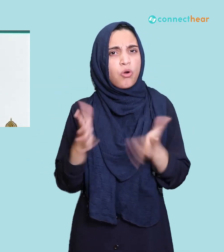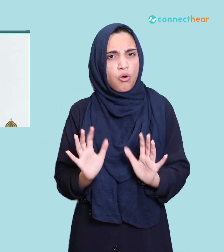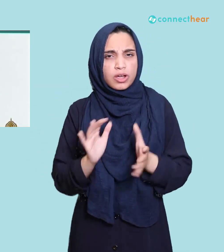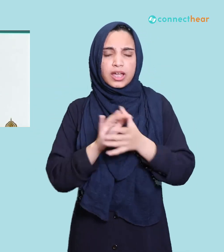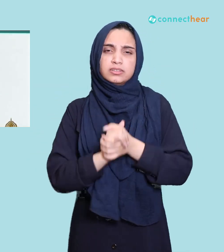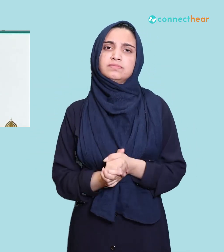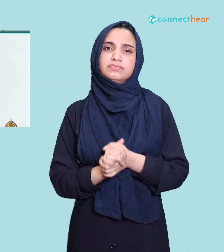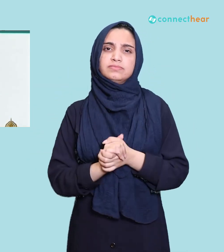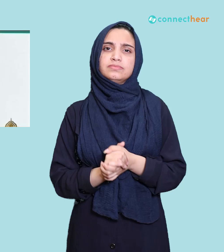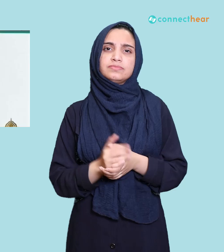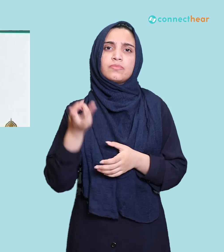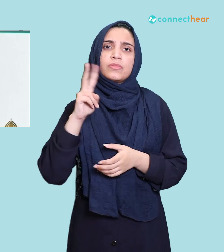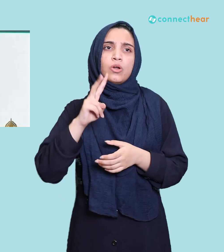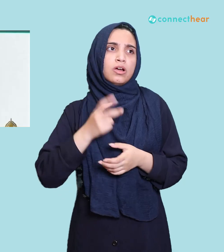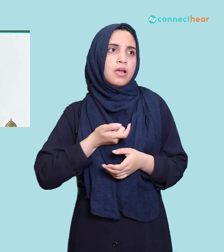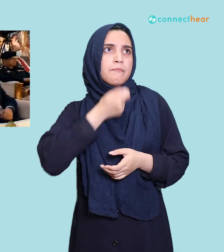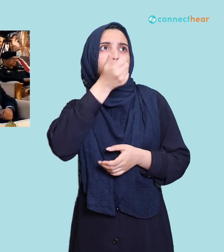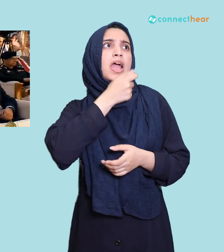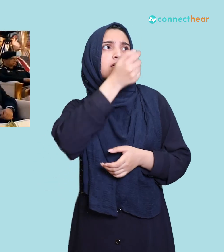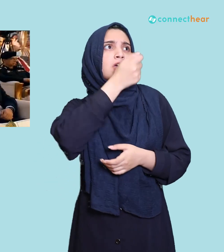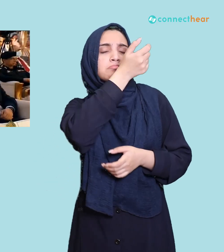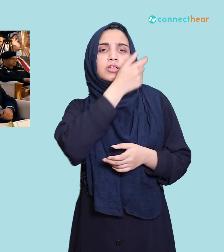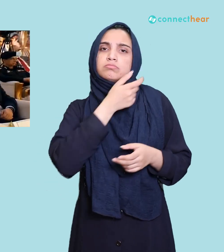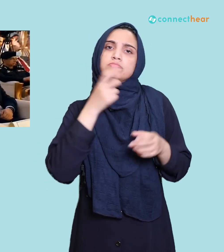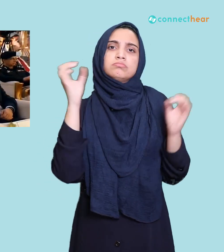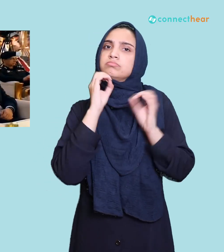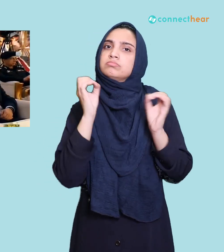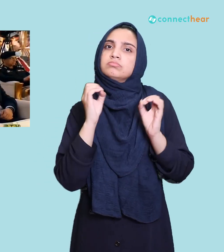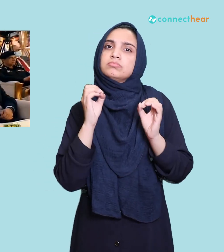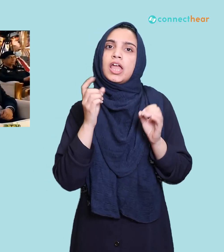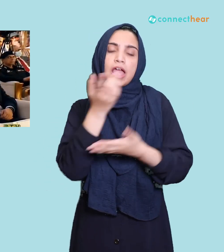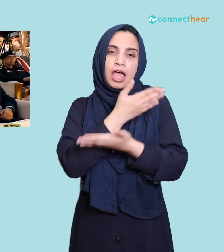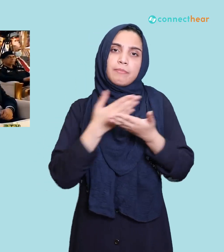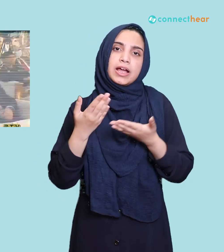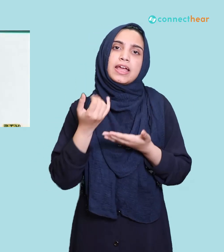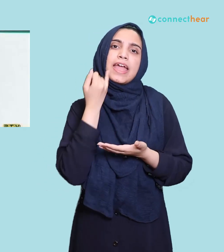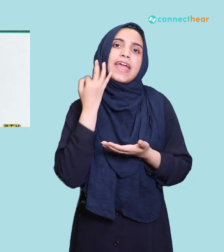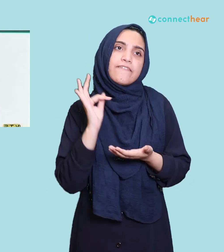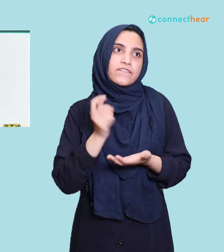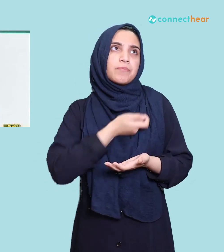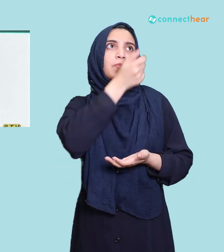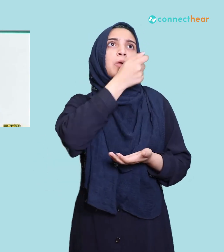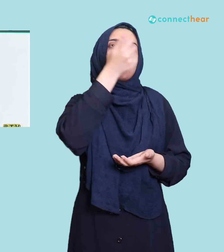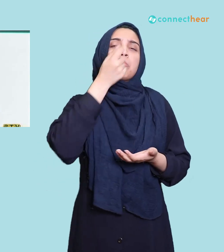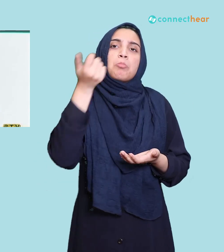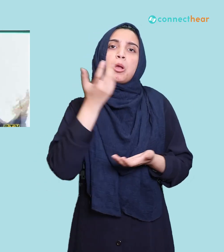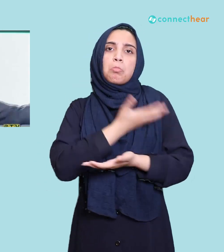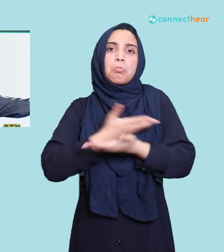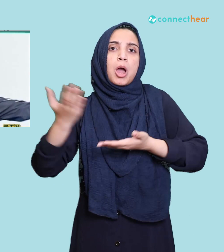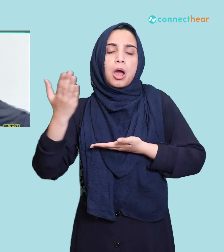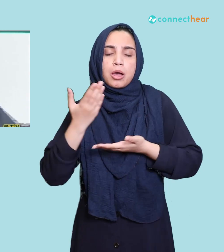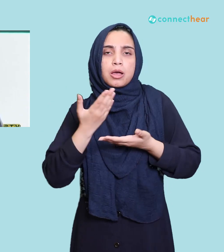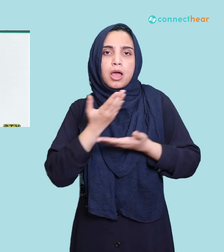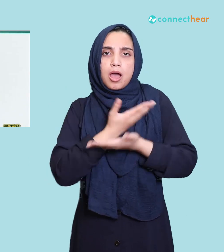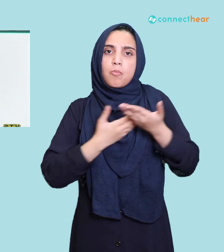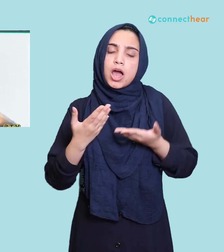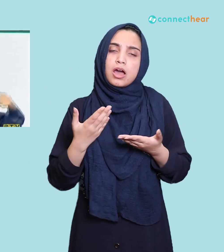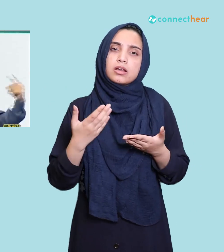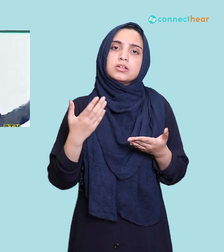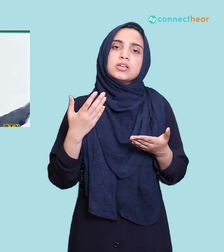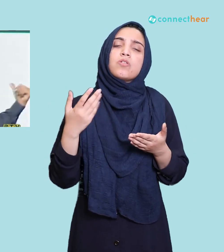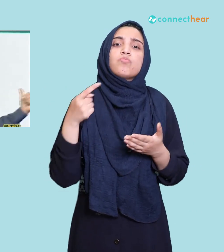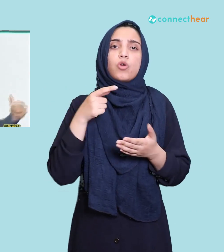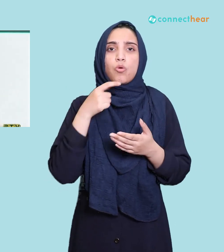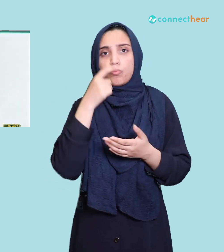تھوڑی دیر کے بعد جب ہم اوپر جانے لگتے ہیں ہمارا کرنٹ اکاؤنٹ خسارے میں چلا جاتا ہے، پھر بریک لگ جاتی ہے، پھر ہمیں پیسے مانگنے پڑتے ہیں.